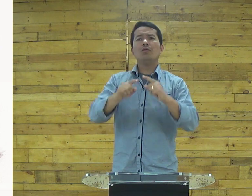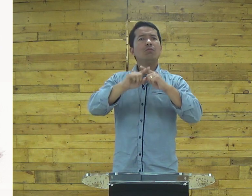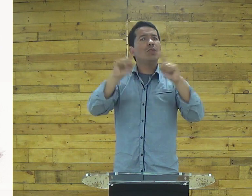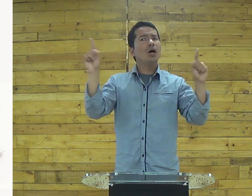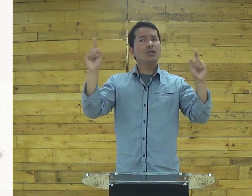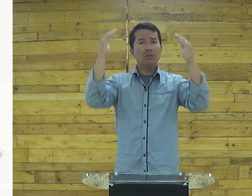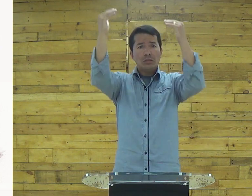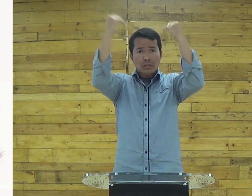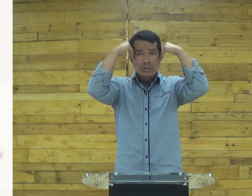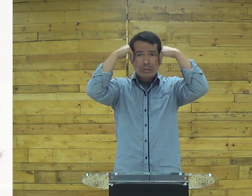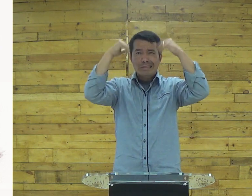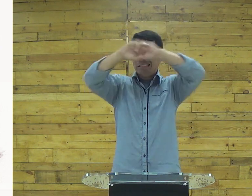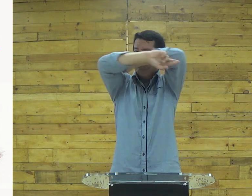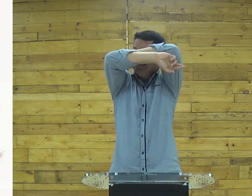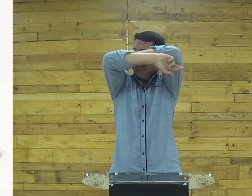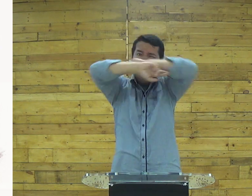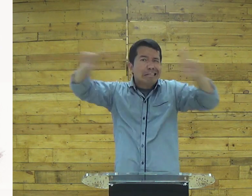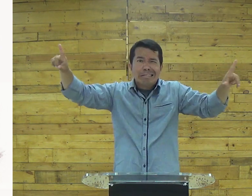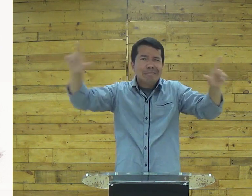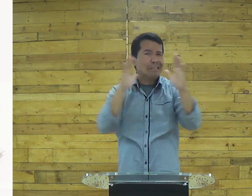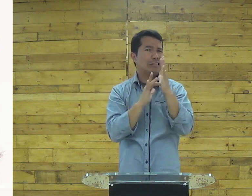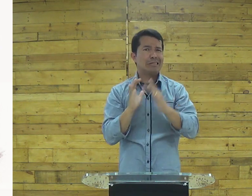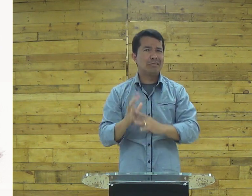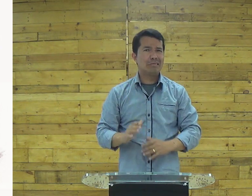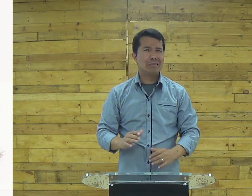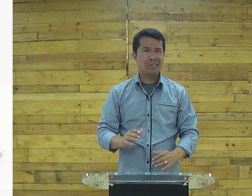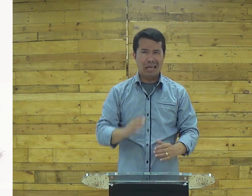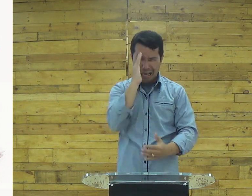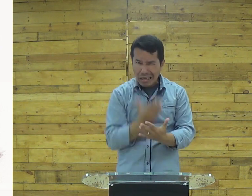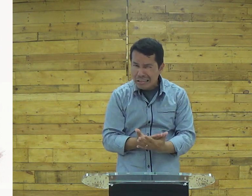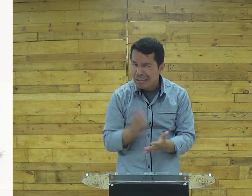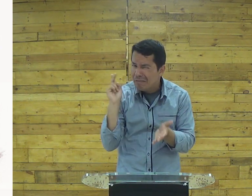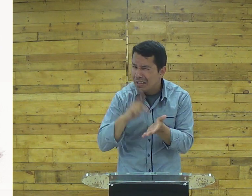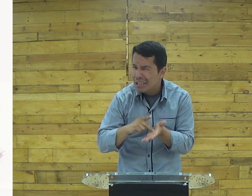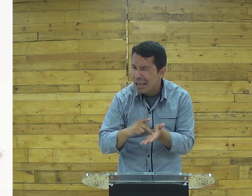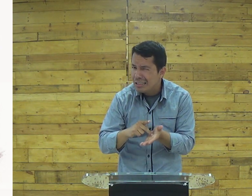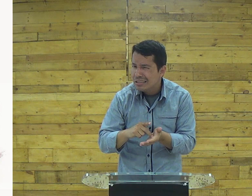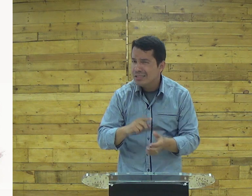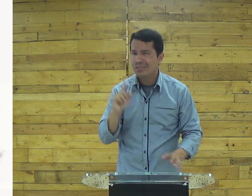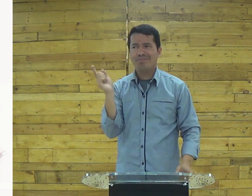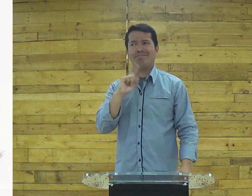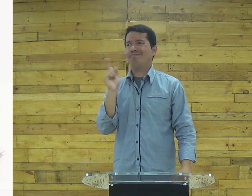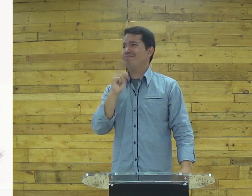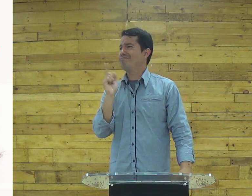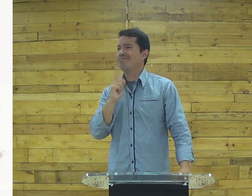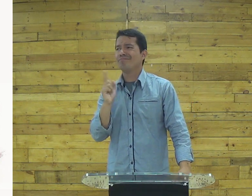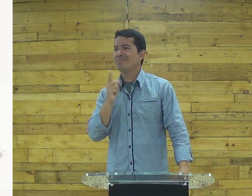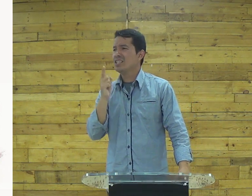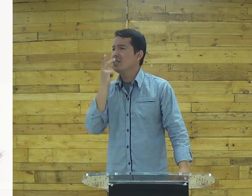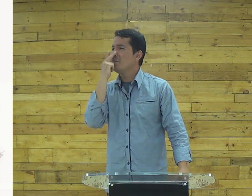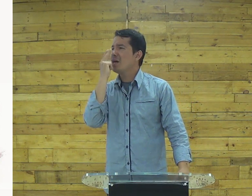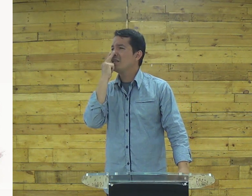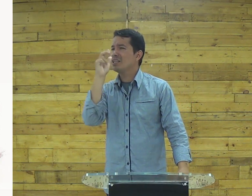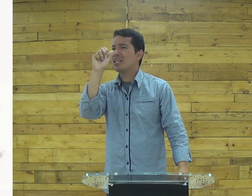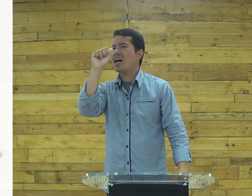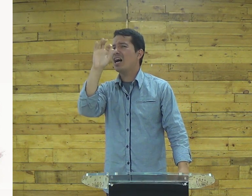acredito. Mas dentro dela, age totalmente diferente de Jesus. Isso não é acreditar,